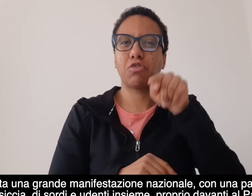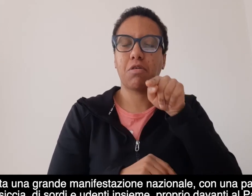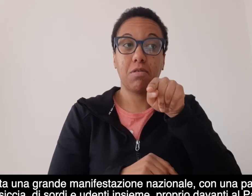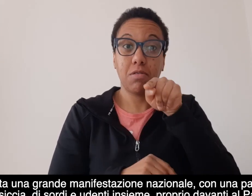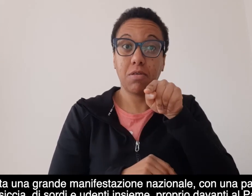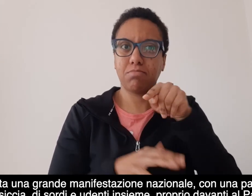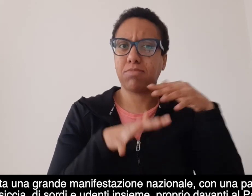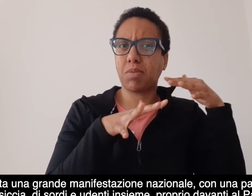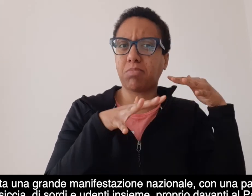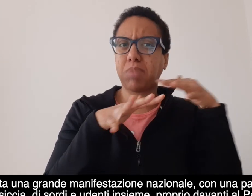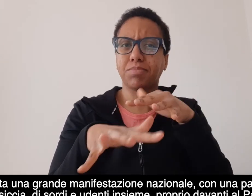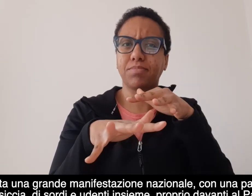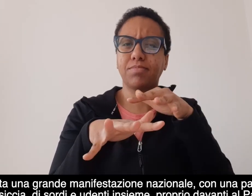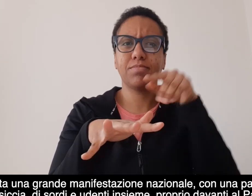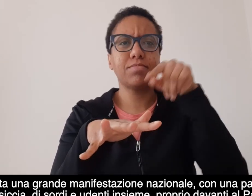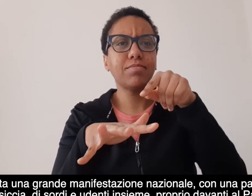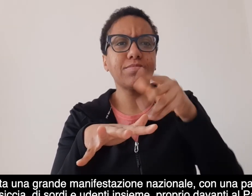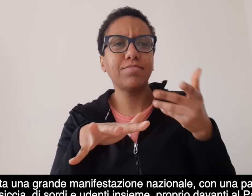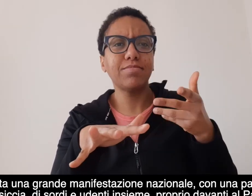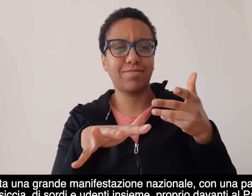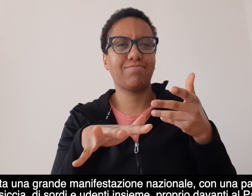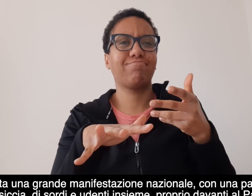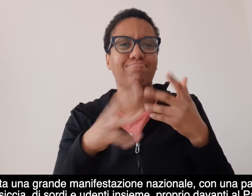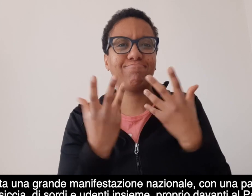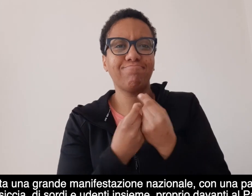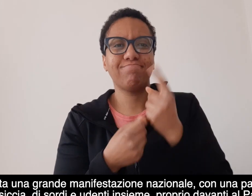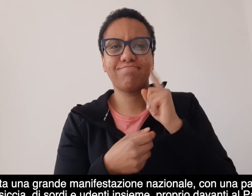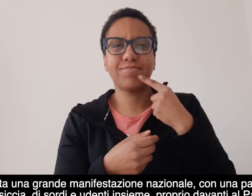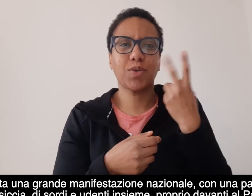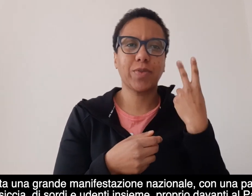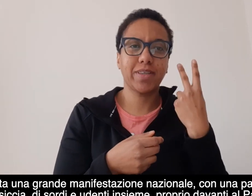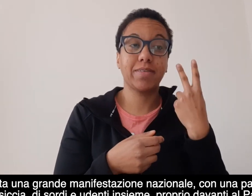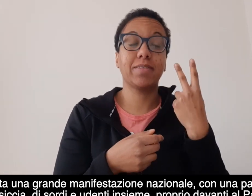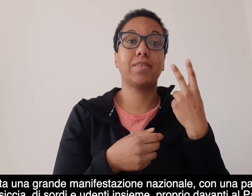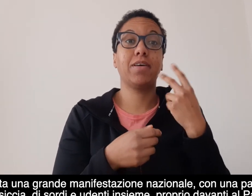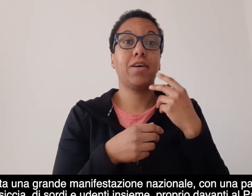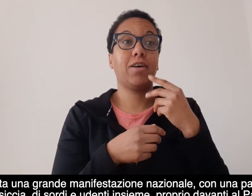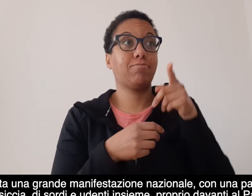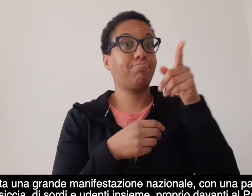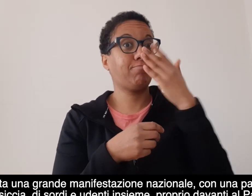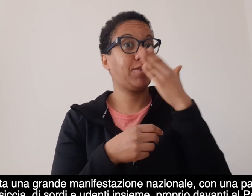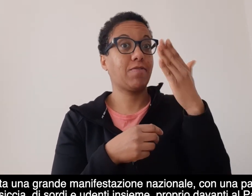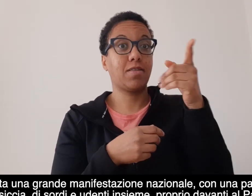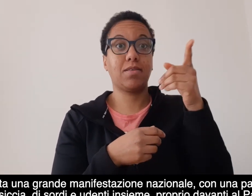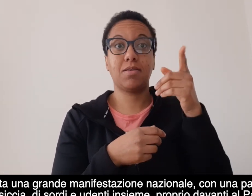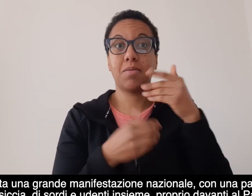con una partecipazione massiccia di sordi e udenti insieme proprio davanti al parlamento